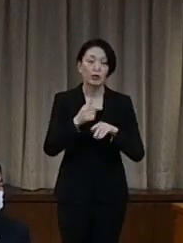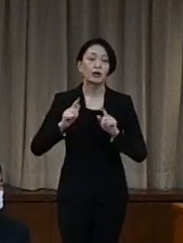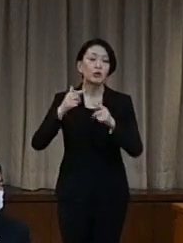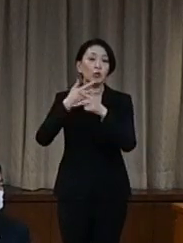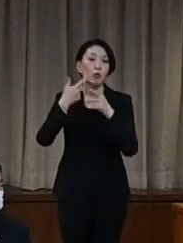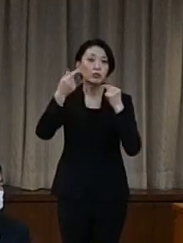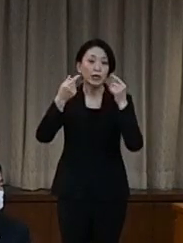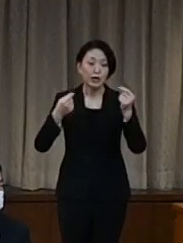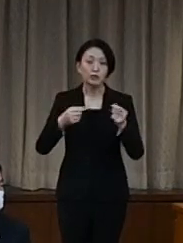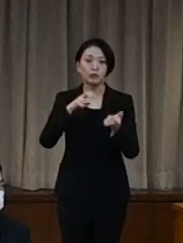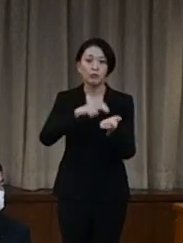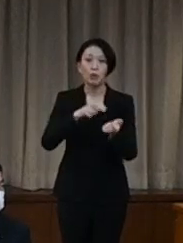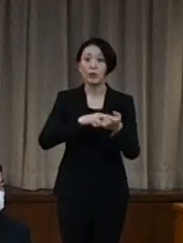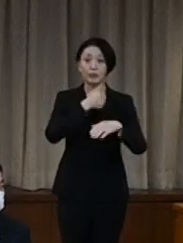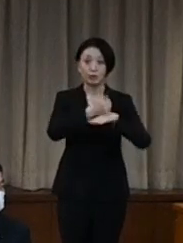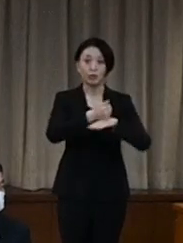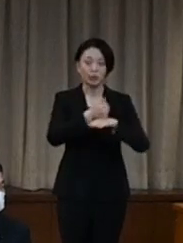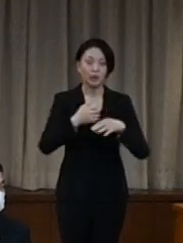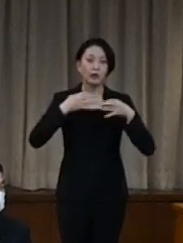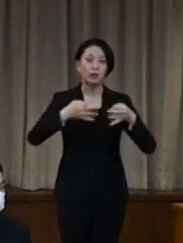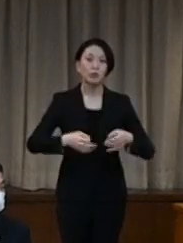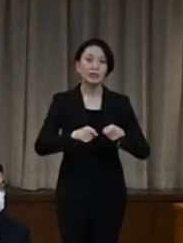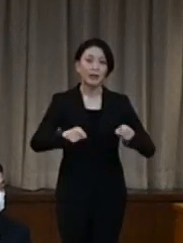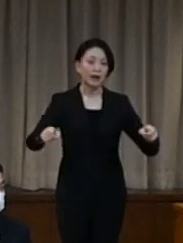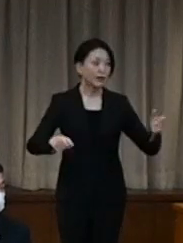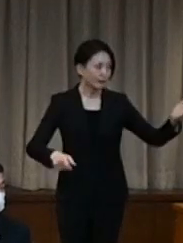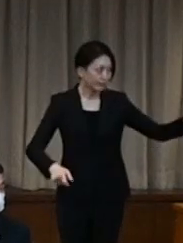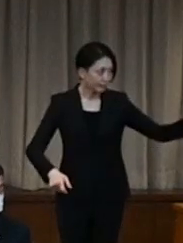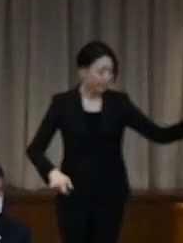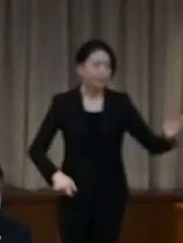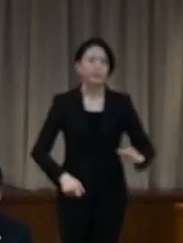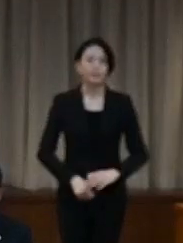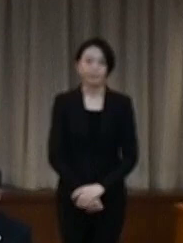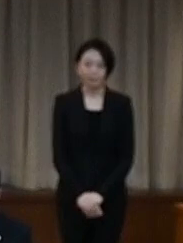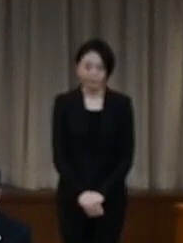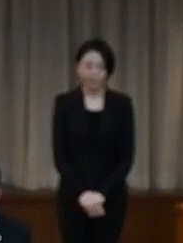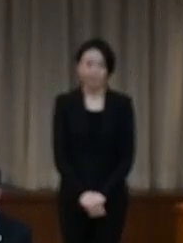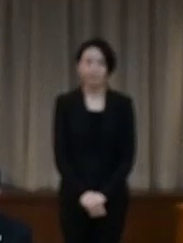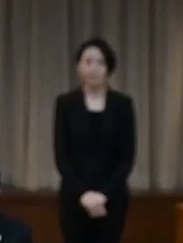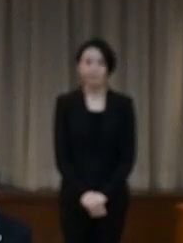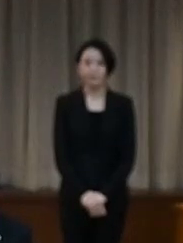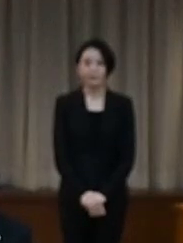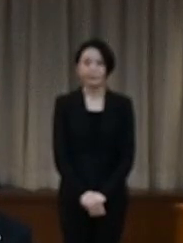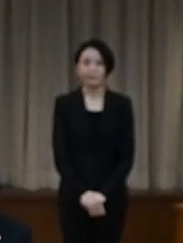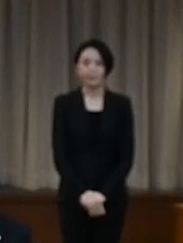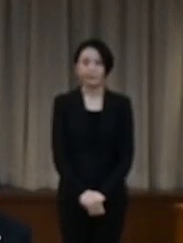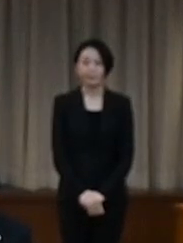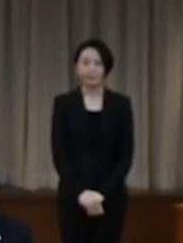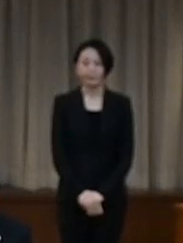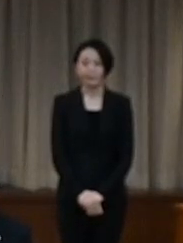学病院長富永啓治様でございます。 富永でございます。どうぞよろしくお願いいたします。